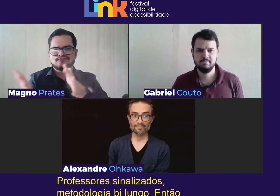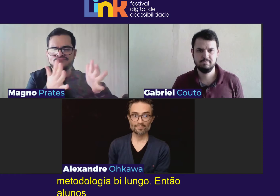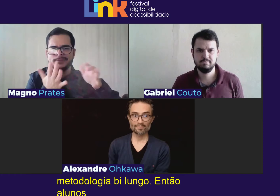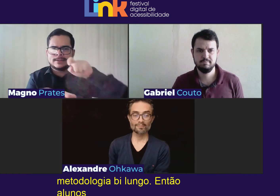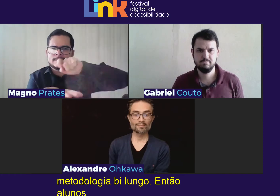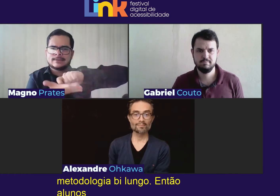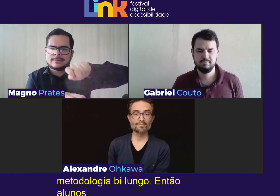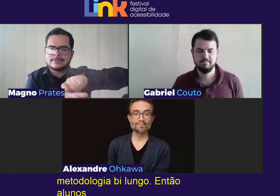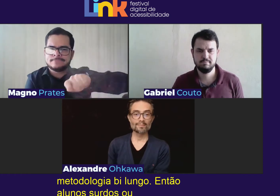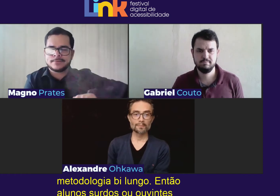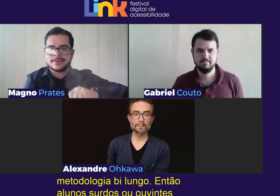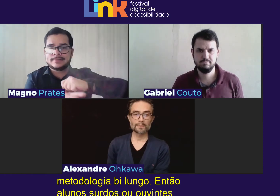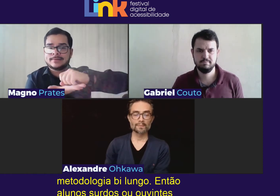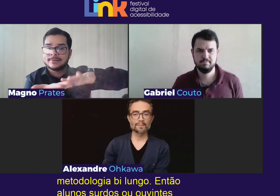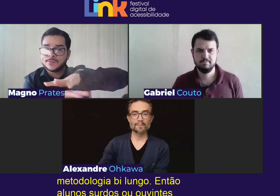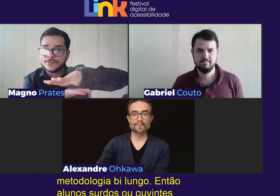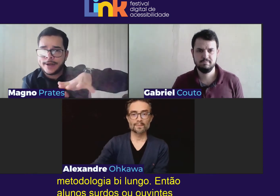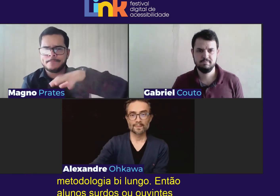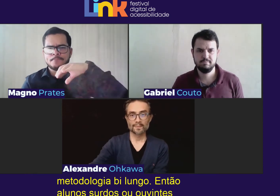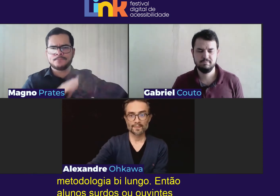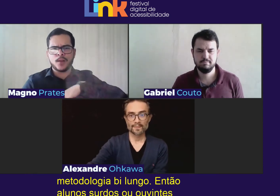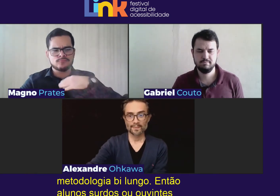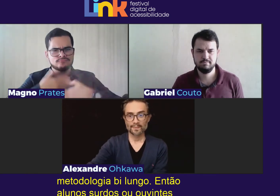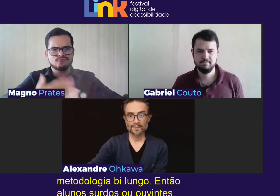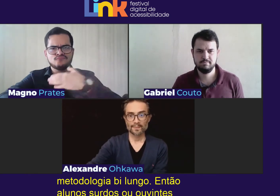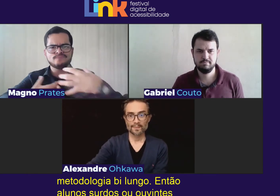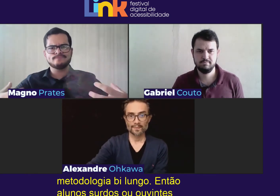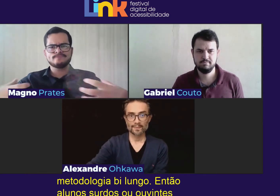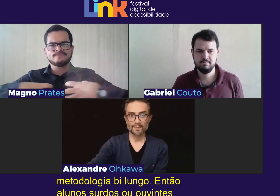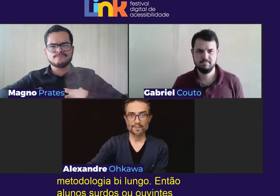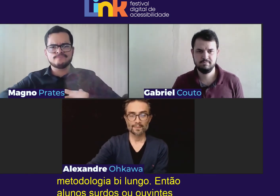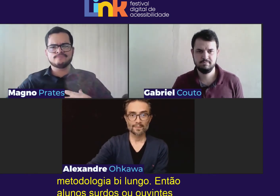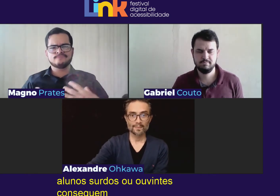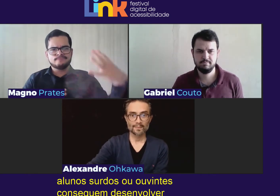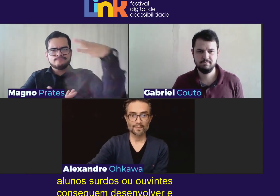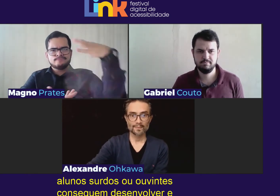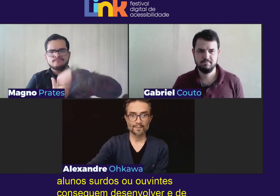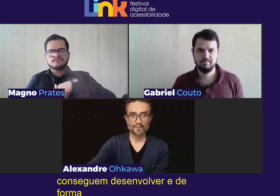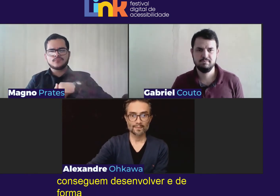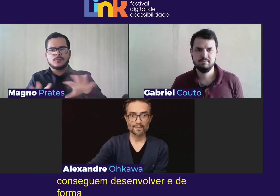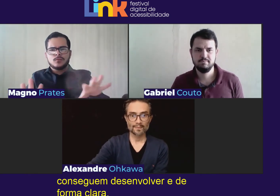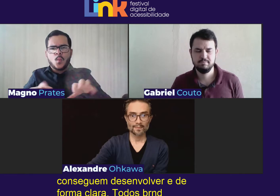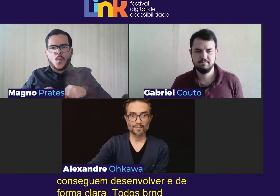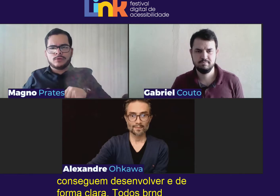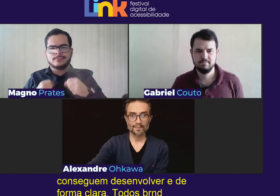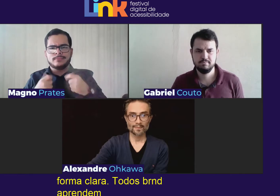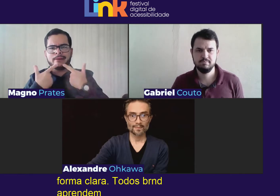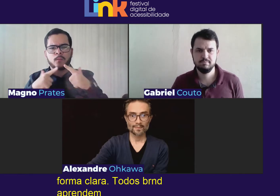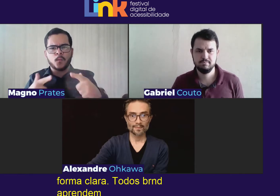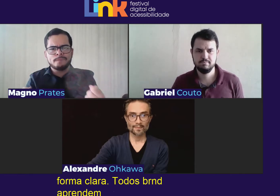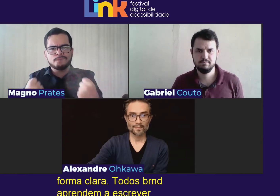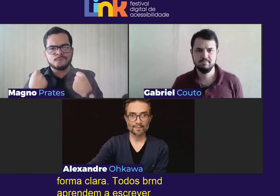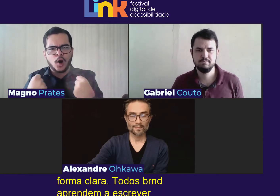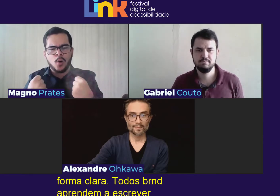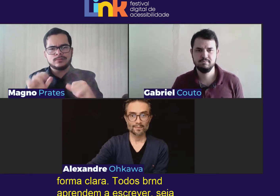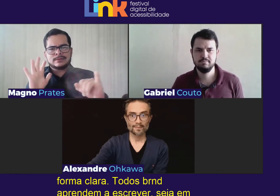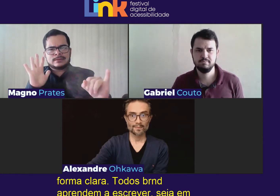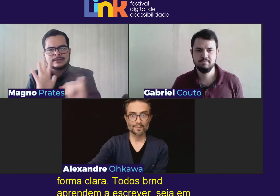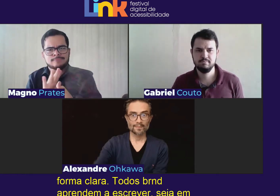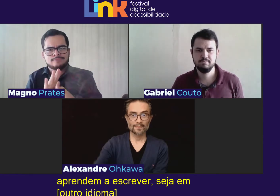desenvolver de forma clara. Todos aprendem a escrever, seja em sign writing ou em português, e eles se sentem realmente parte daquilo. Eles absorvem um